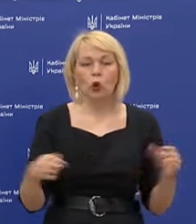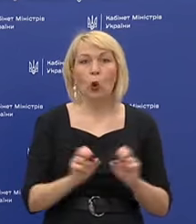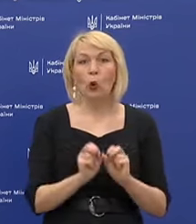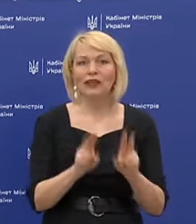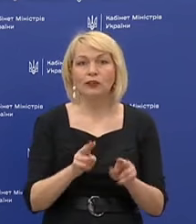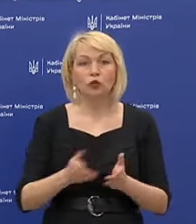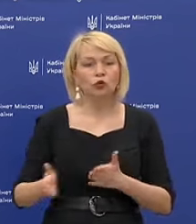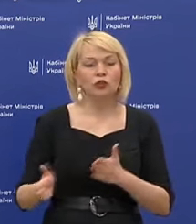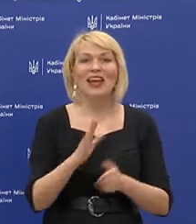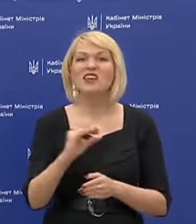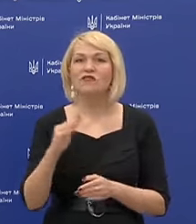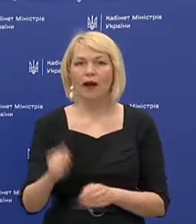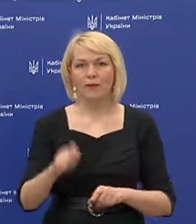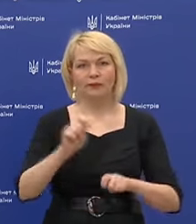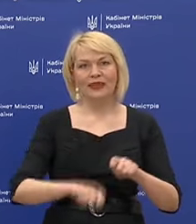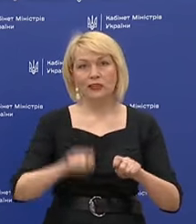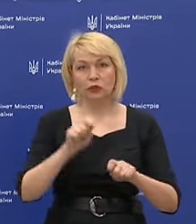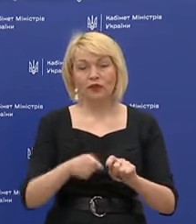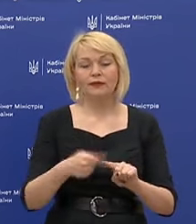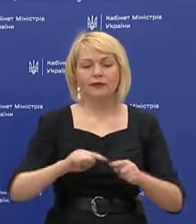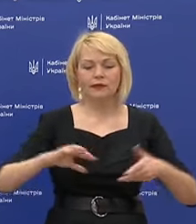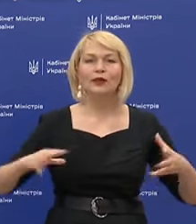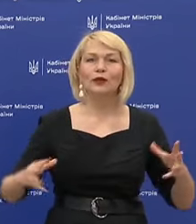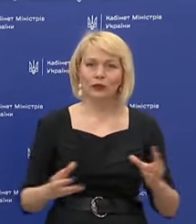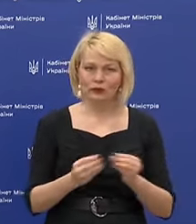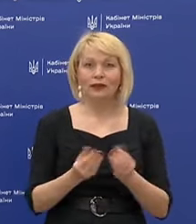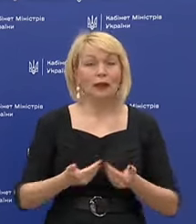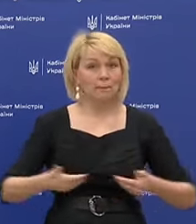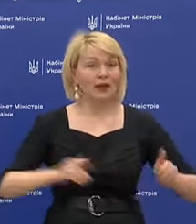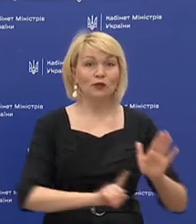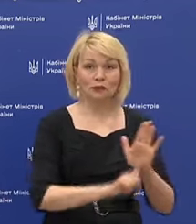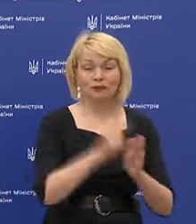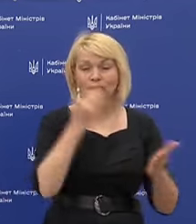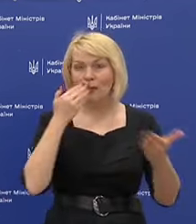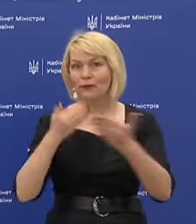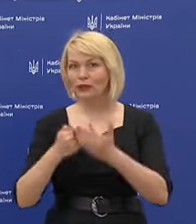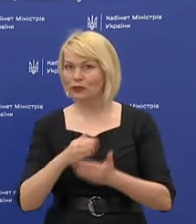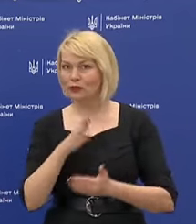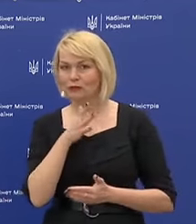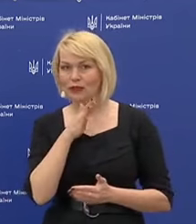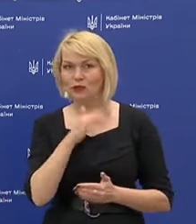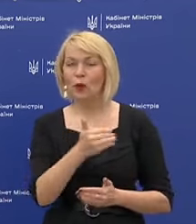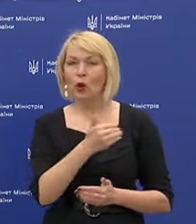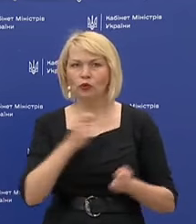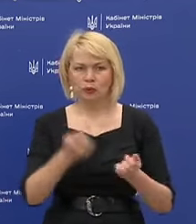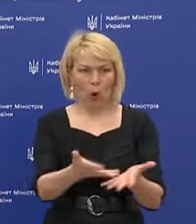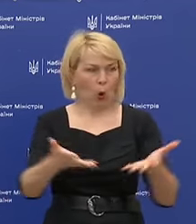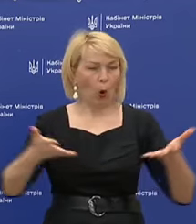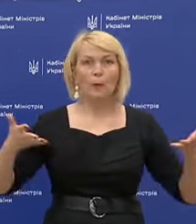шляхом проведення ІФА-тестування. І ці результати ми розпочнемо найближчим часом і хочемо оприлюднити